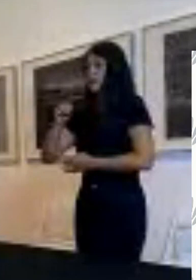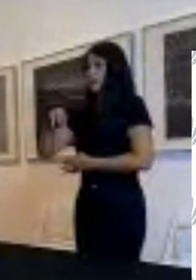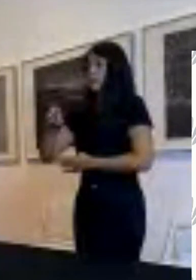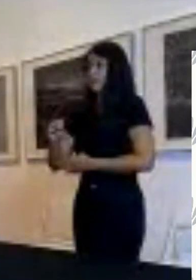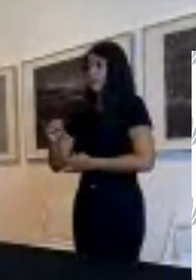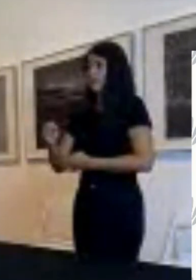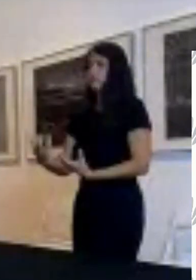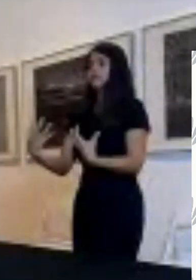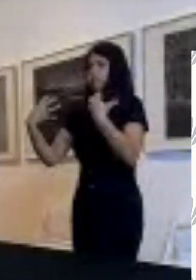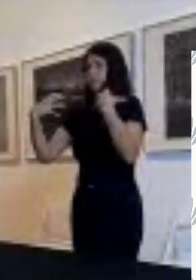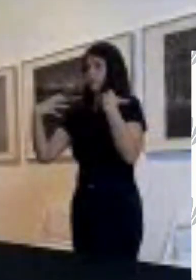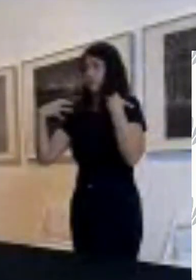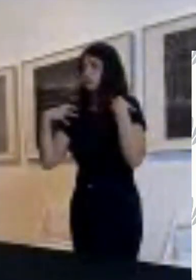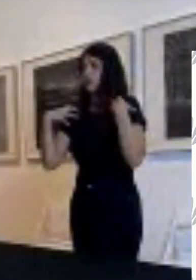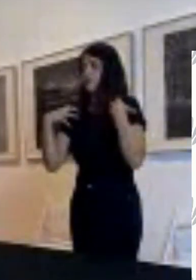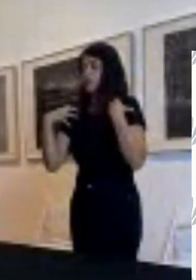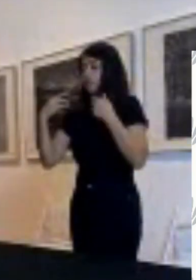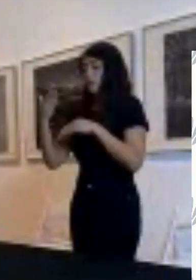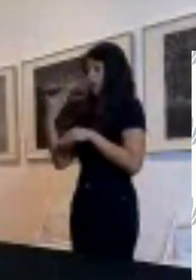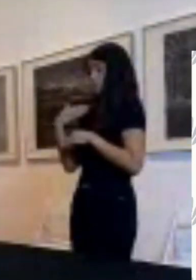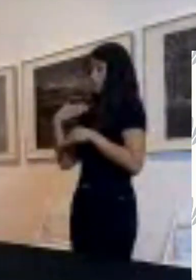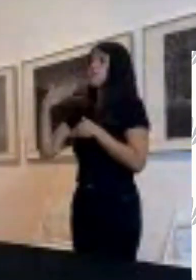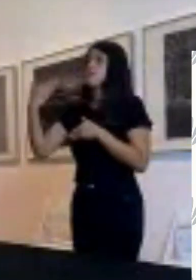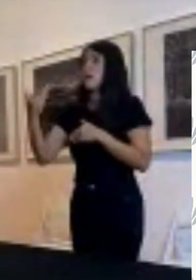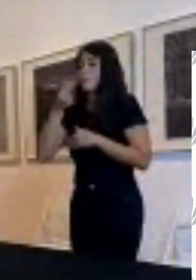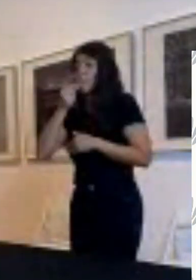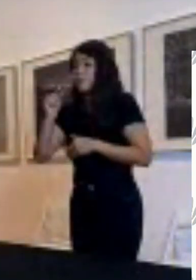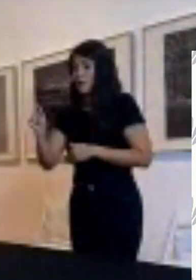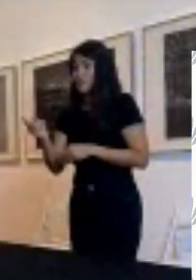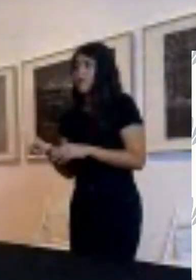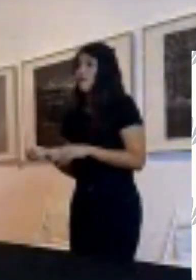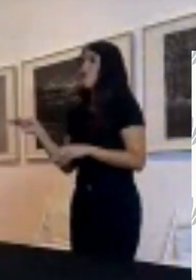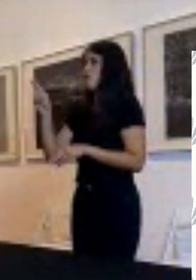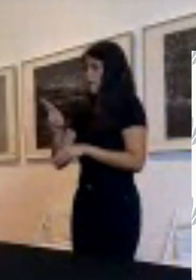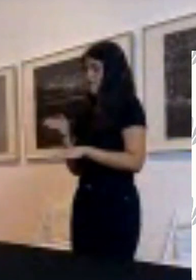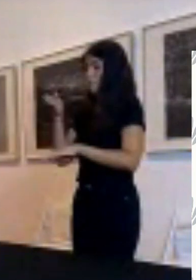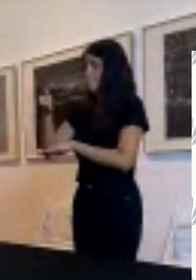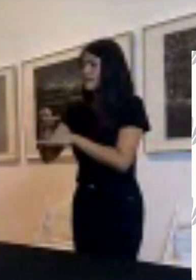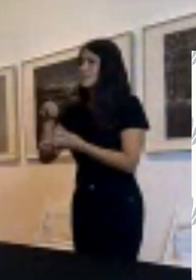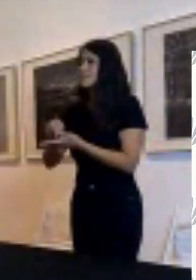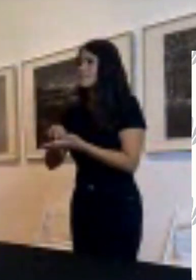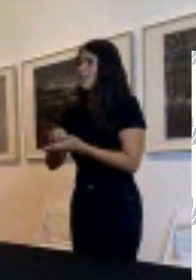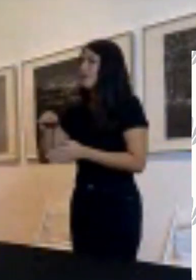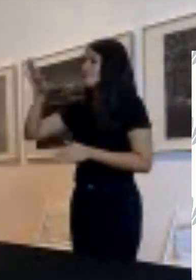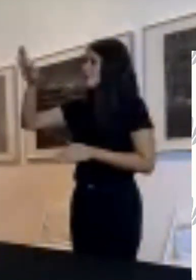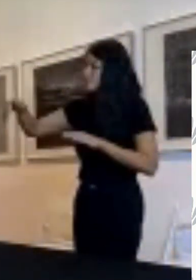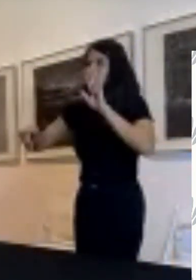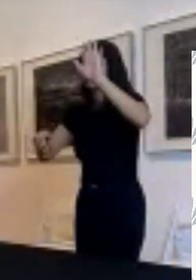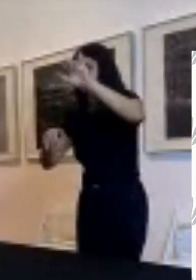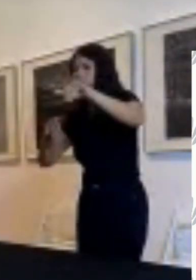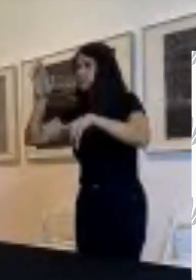traer, se encargaba, se va a encargar, porque ya volveremos a la presencialidad, de traer a las personas mayores al